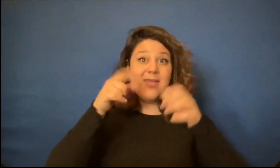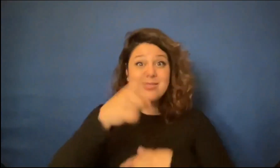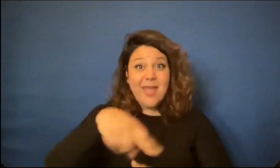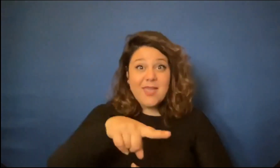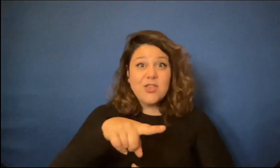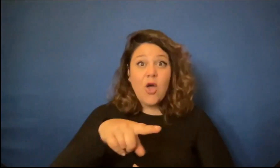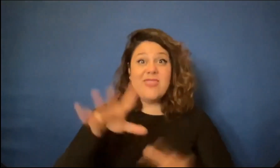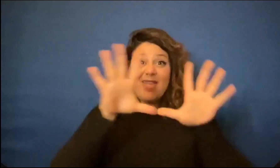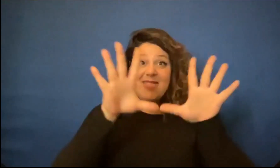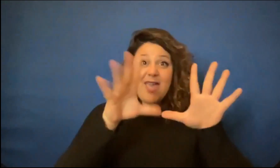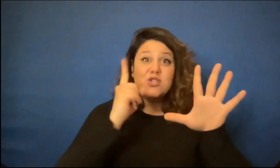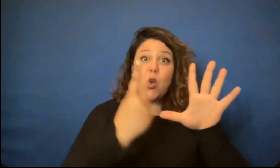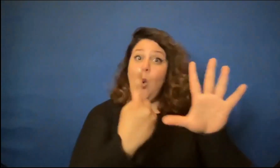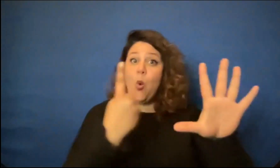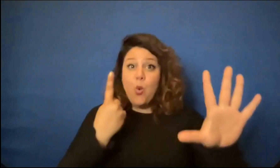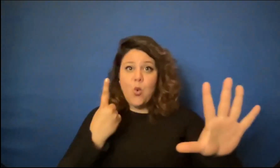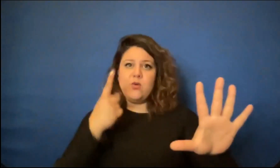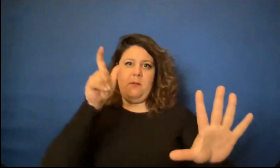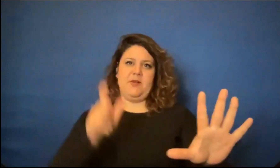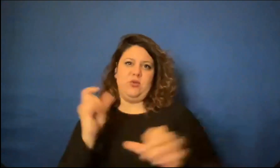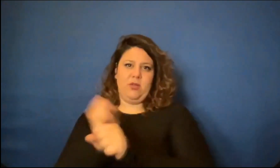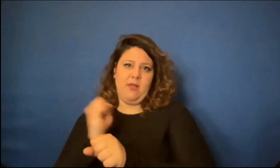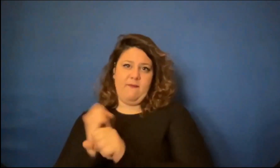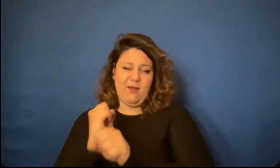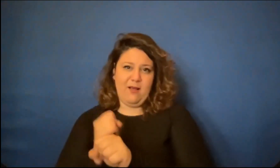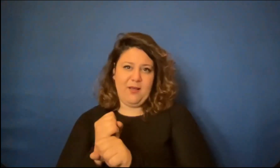de cada 10. Entonces vemos que